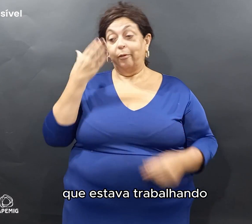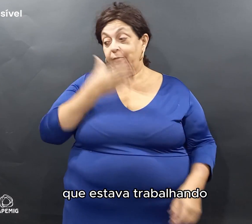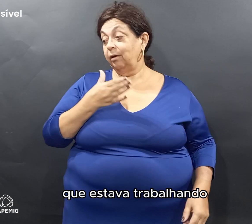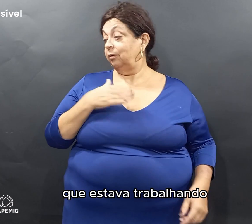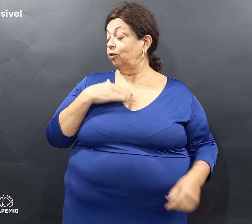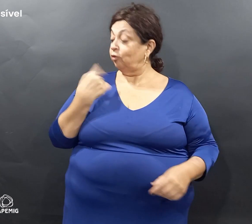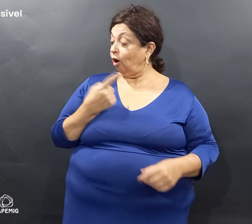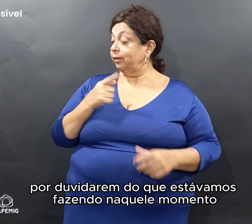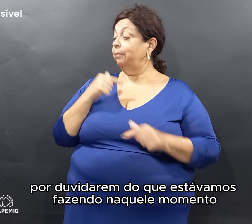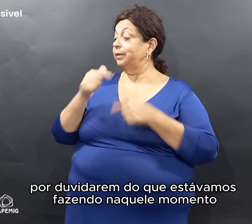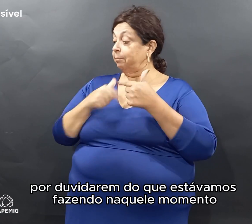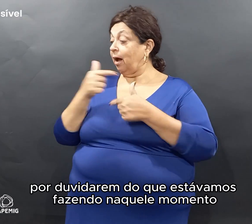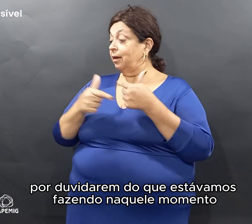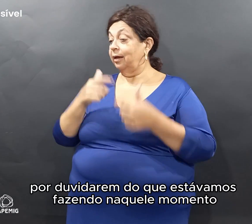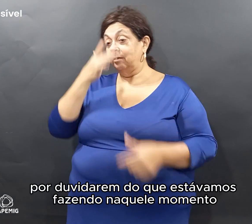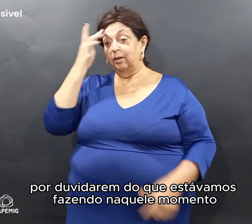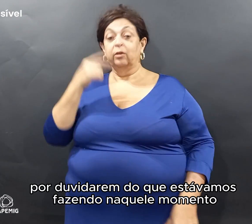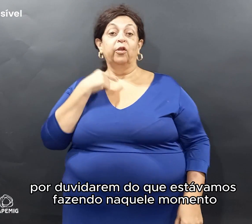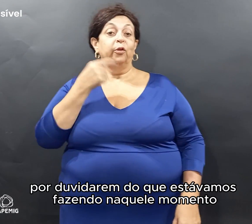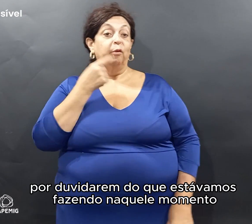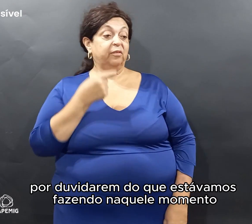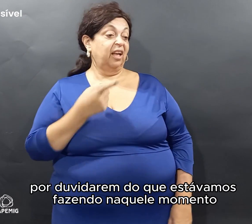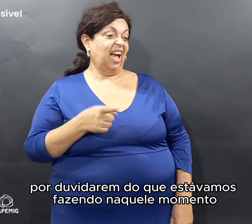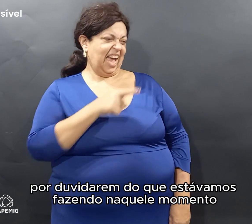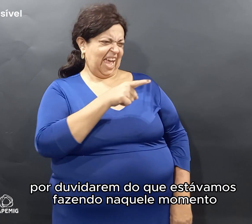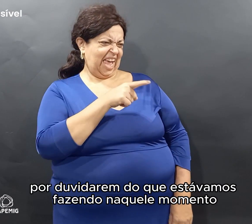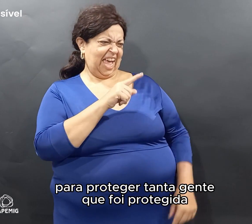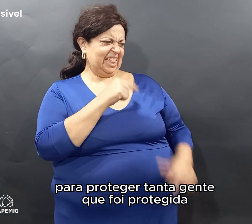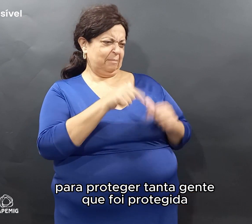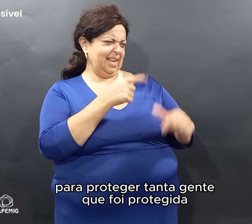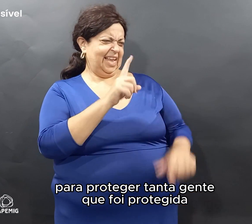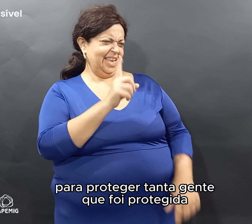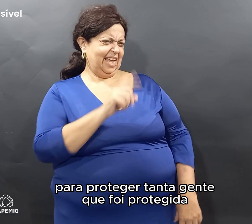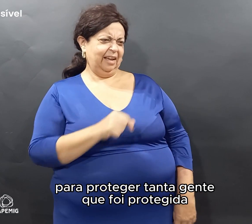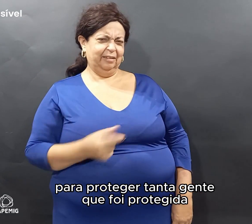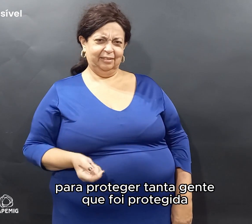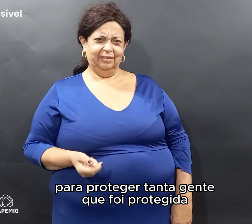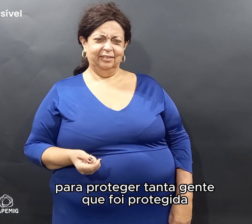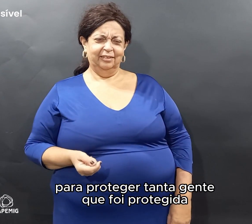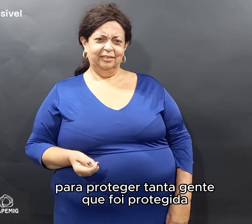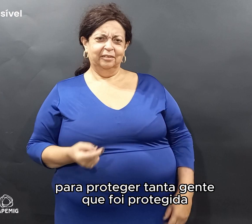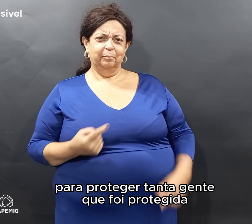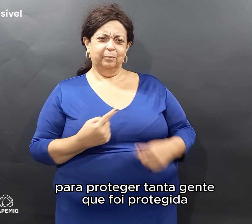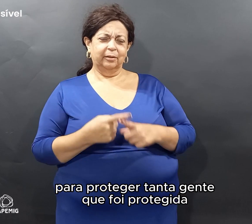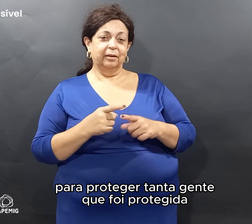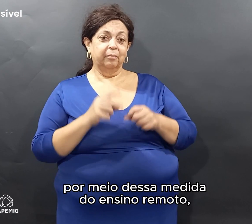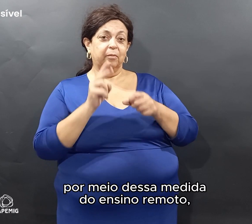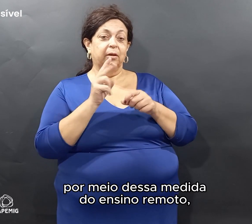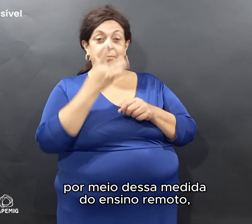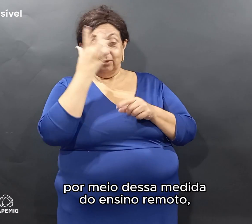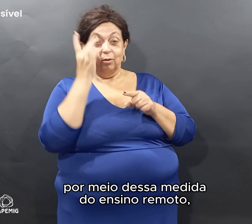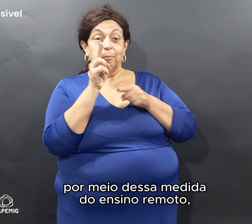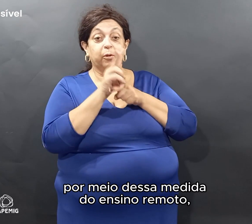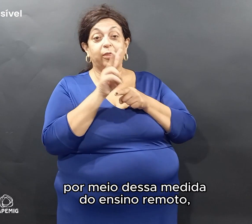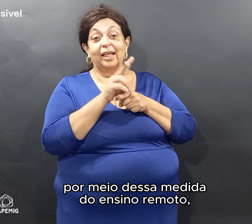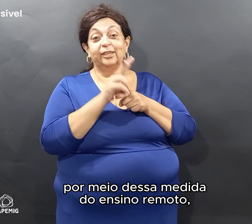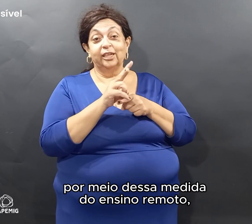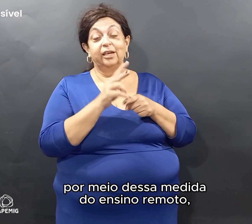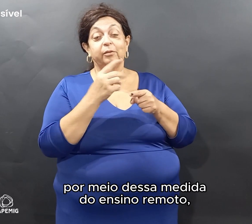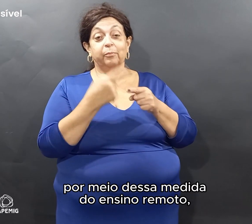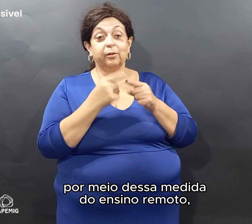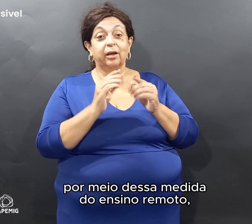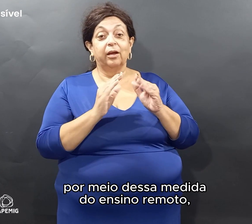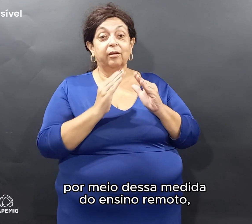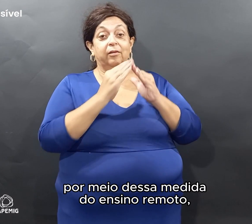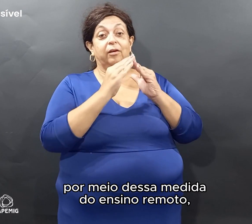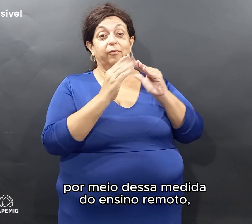estava trabalhando por duvidarem do que estávamos fazendo naquele momento para proteger tanta gente que foi protegida por meio dessa